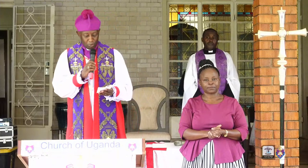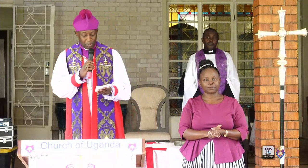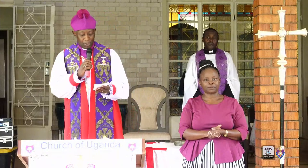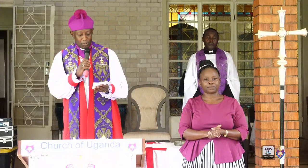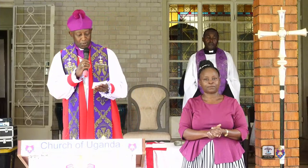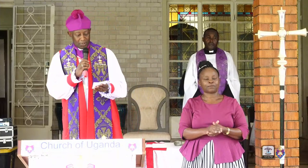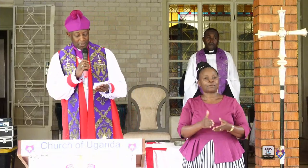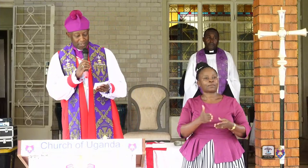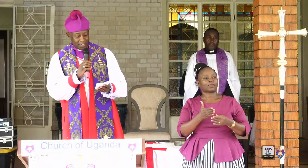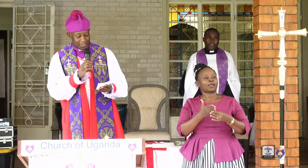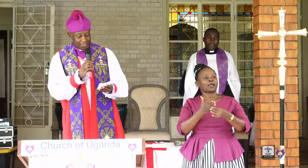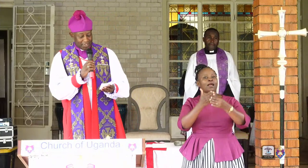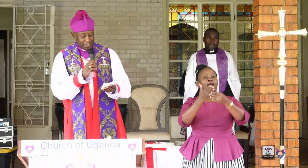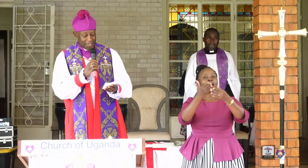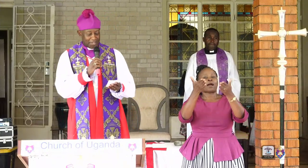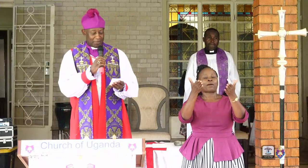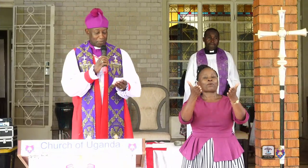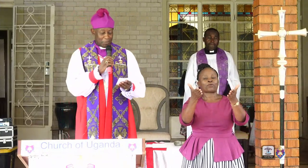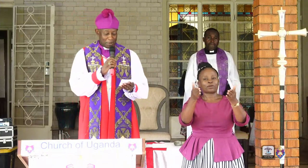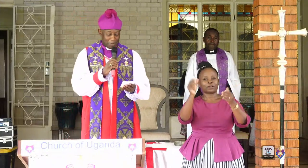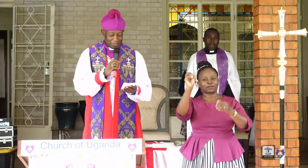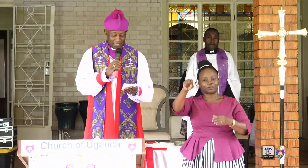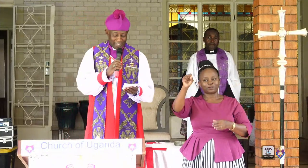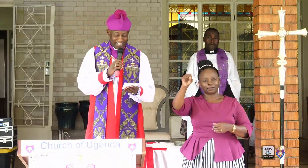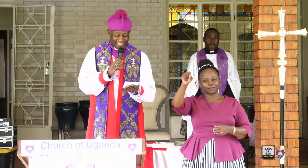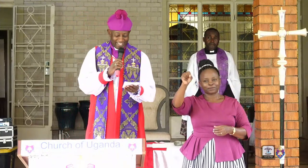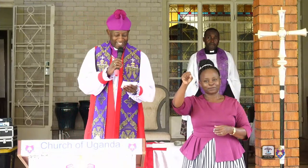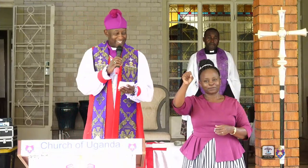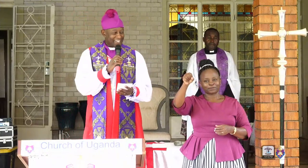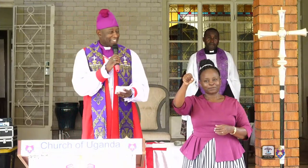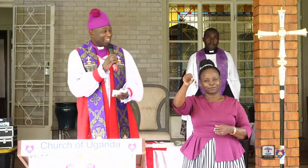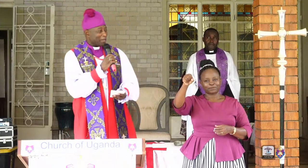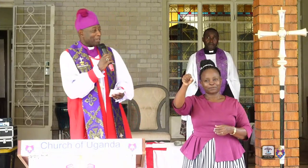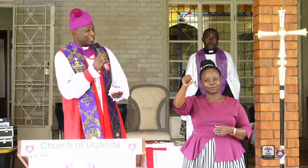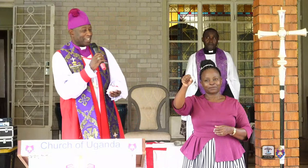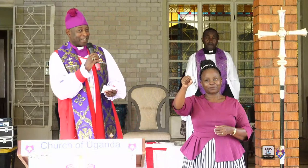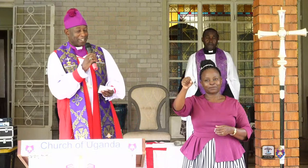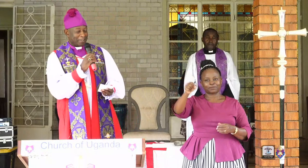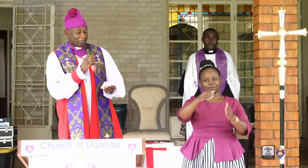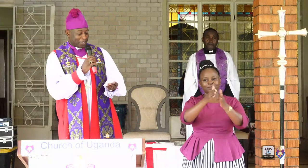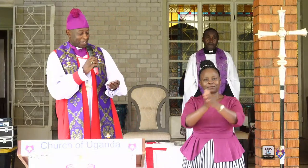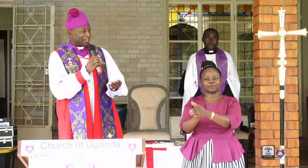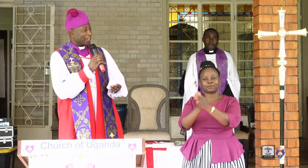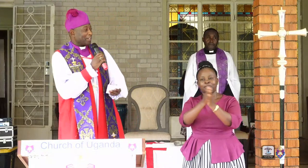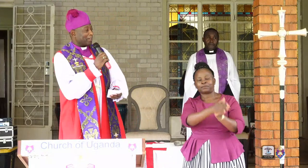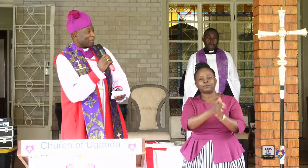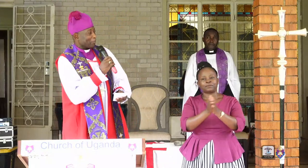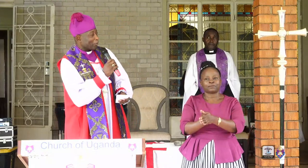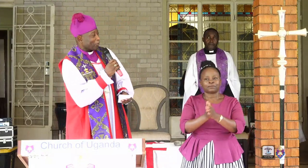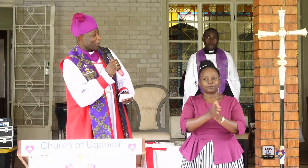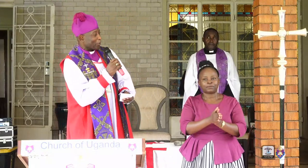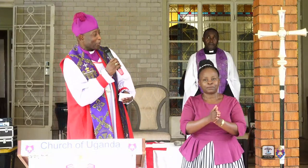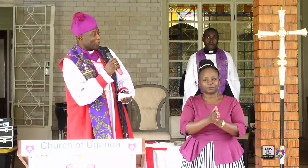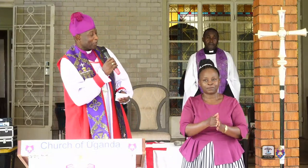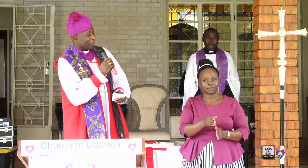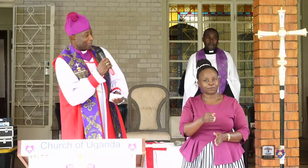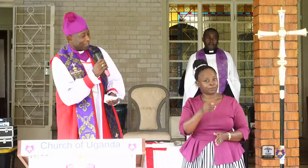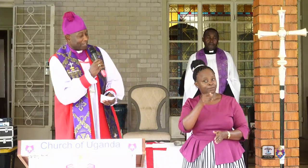abakulu wano. Yeah, kama yebaze. Nebaza omukulu